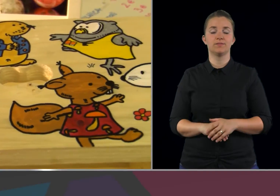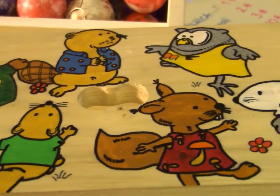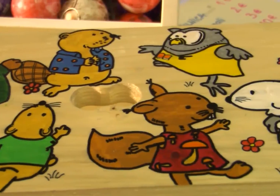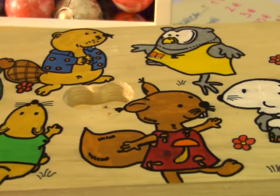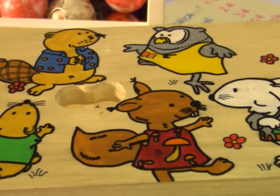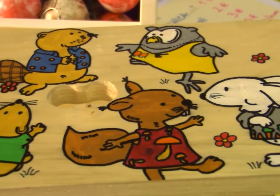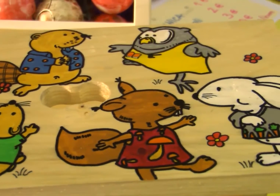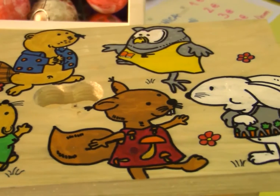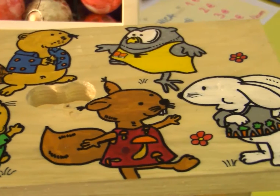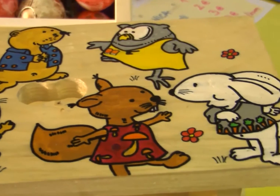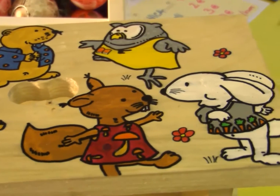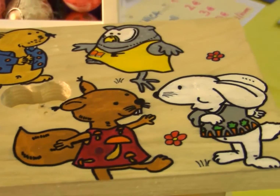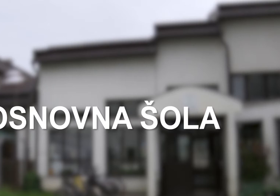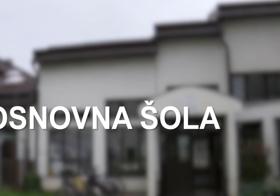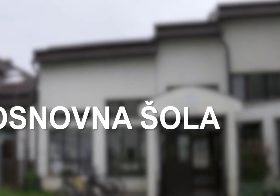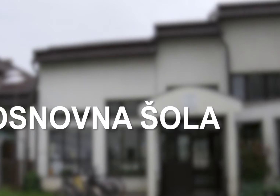vrtcu.